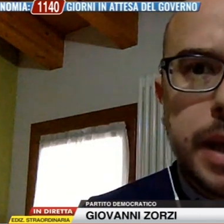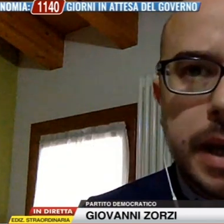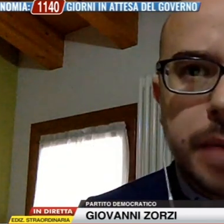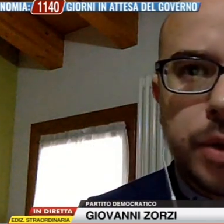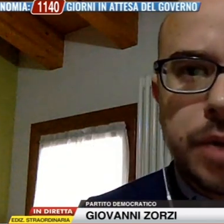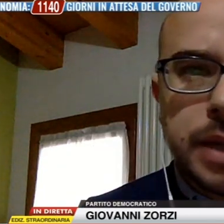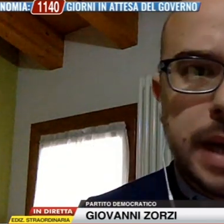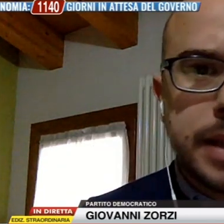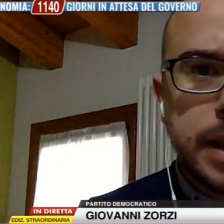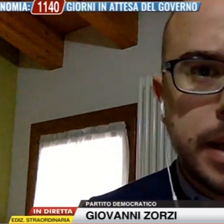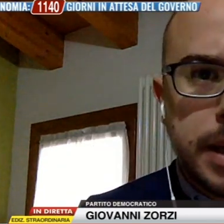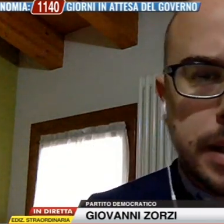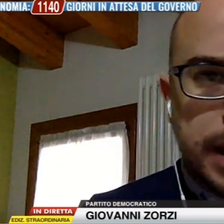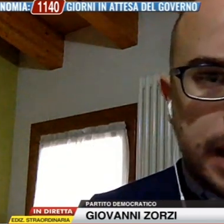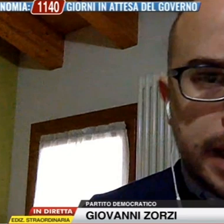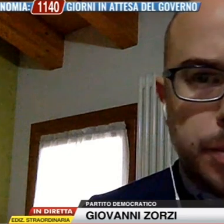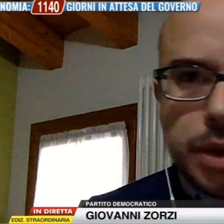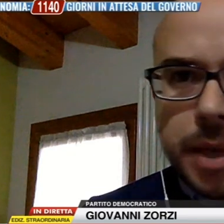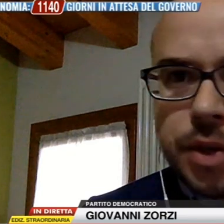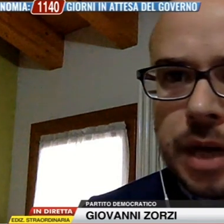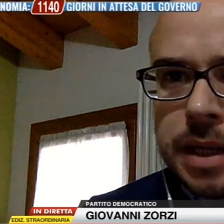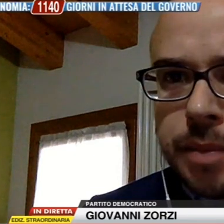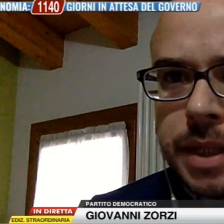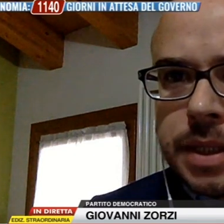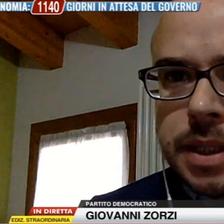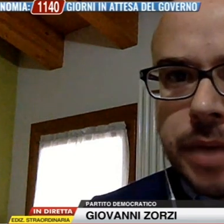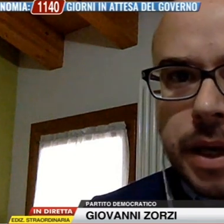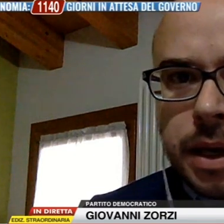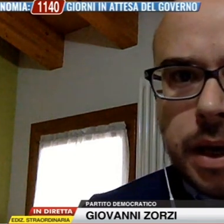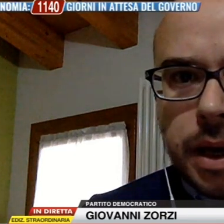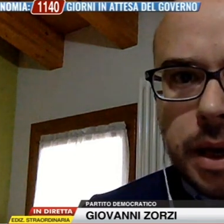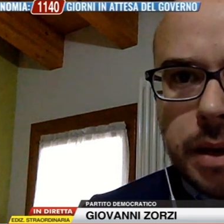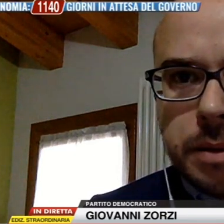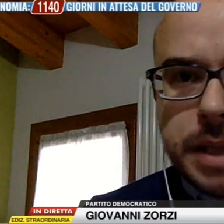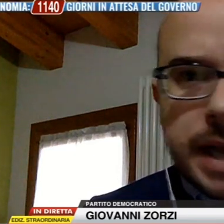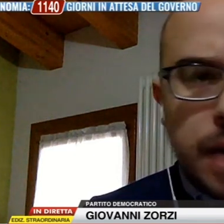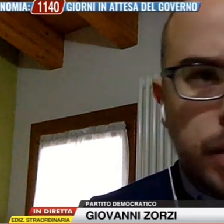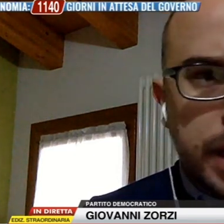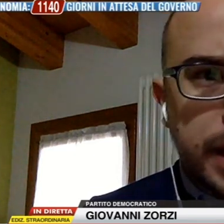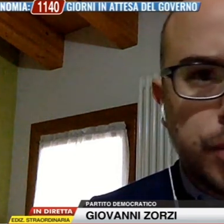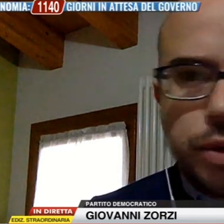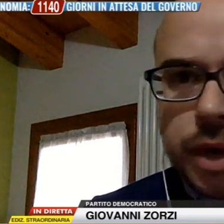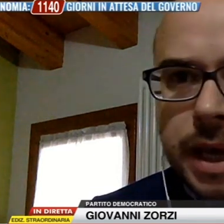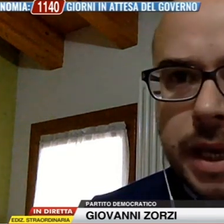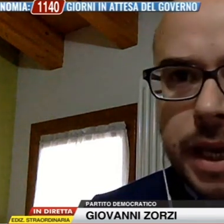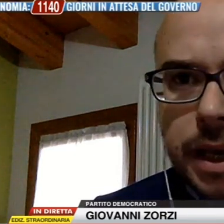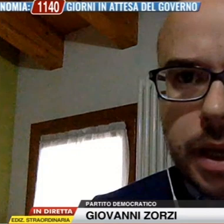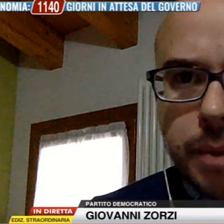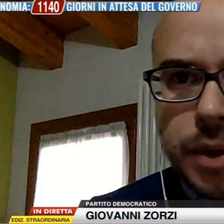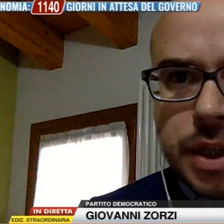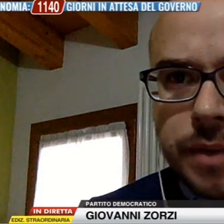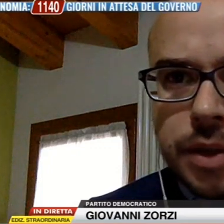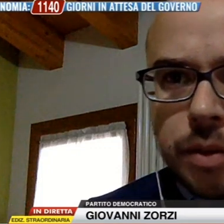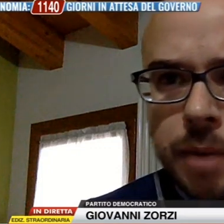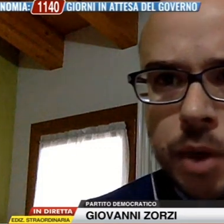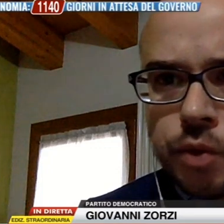giustamente, ha riportato i dati del responsabile regionale terapie intensive. Segnalo che giusto ieri in provincia